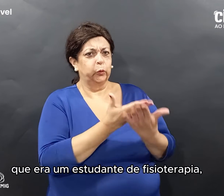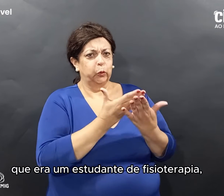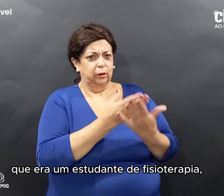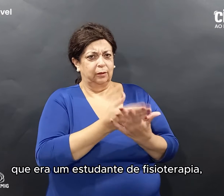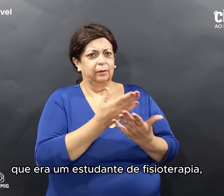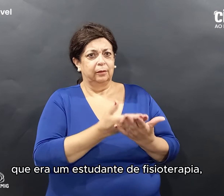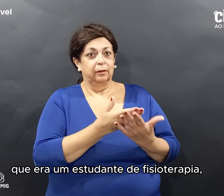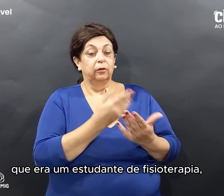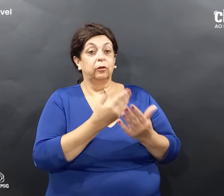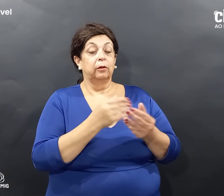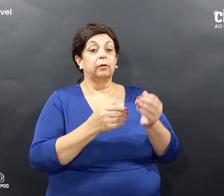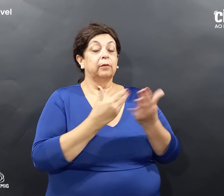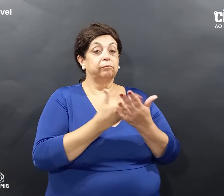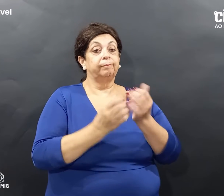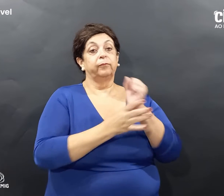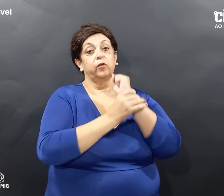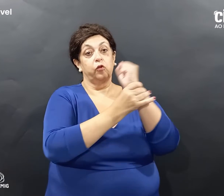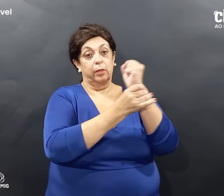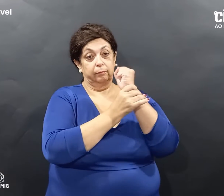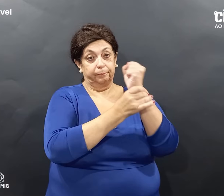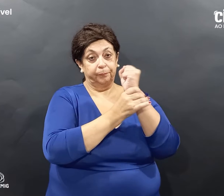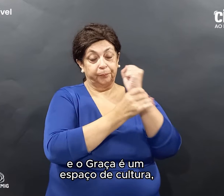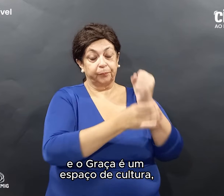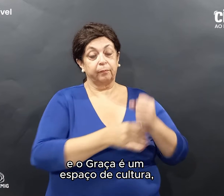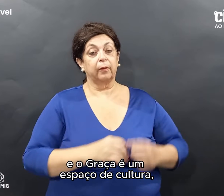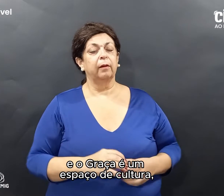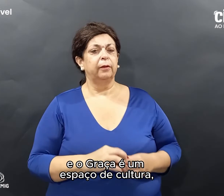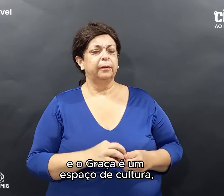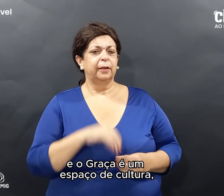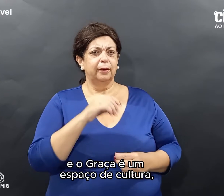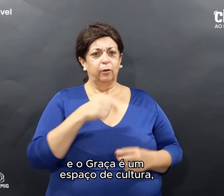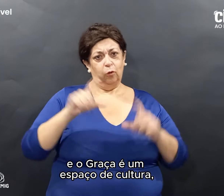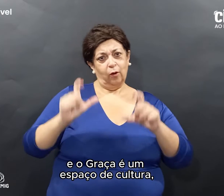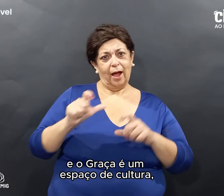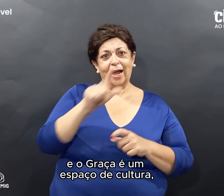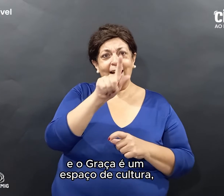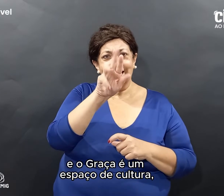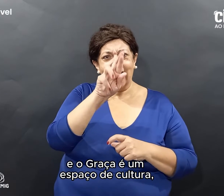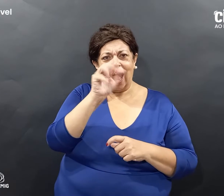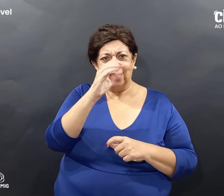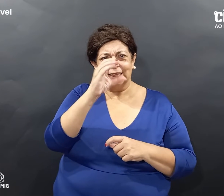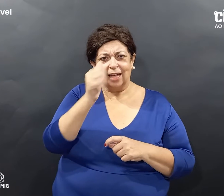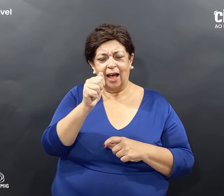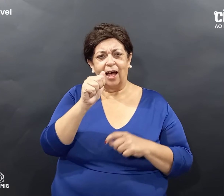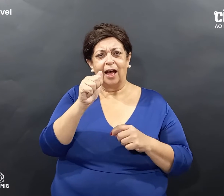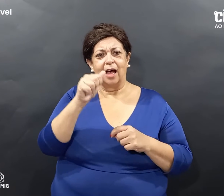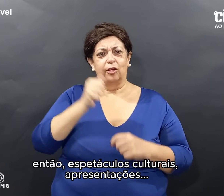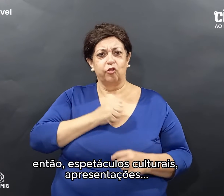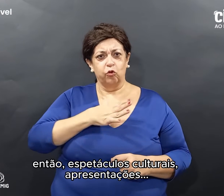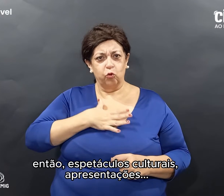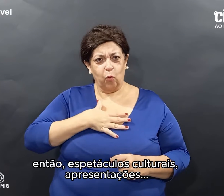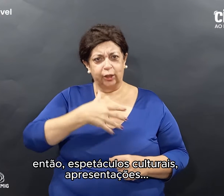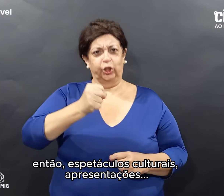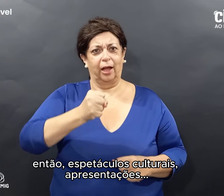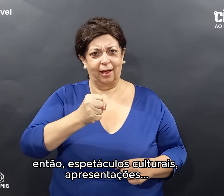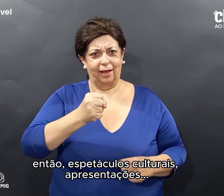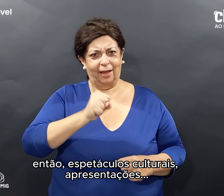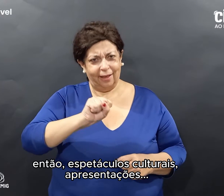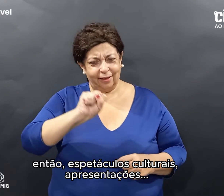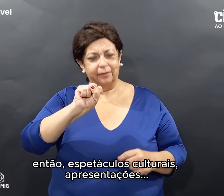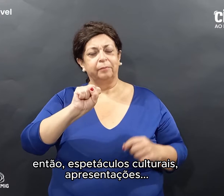estudante de fisioterapia. E o Graça é um espaço de cultura, né? Então,